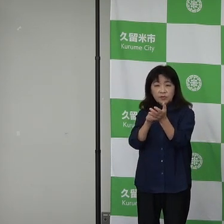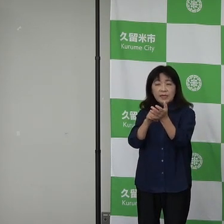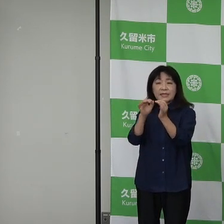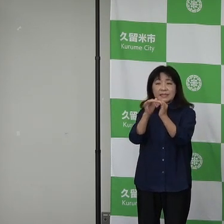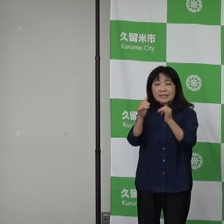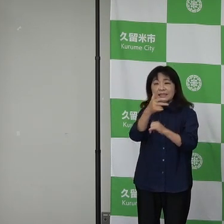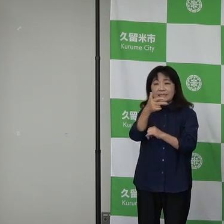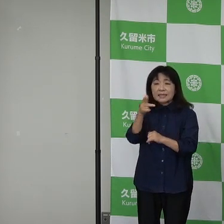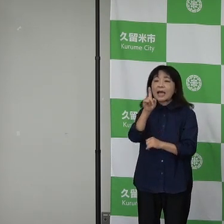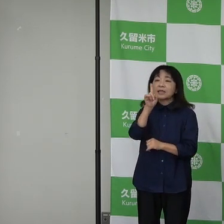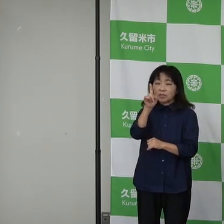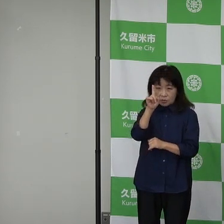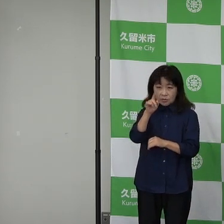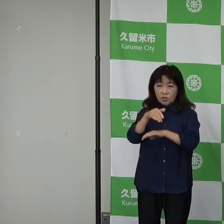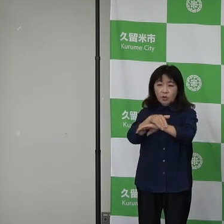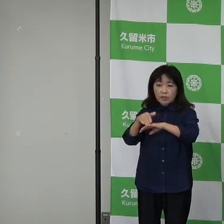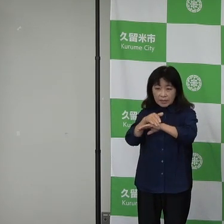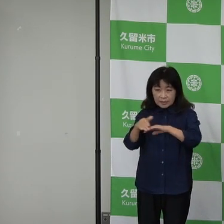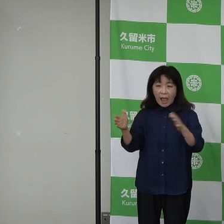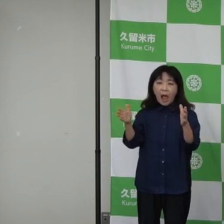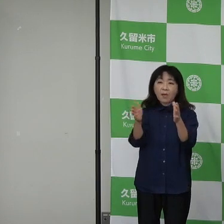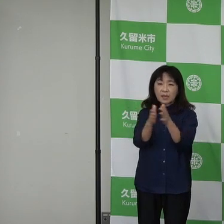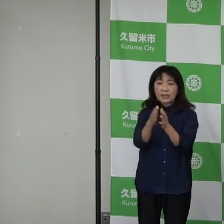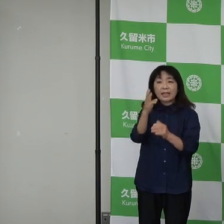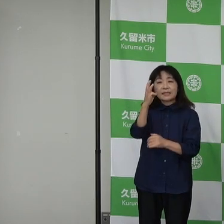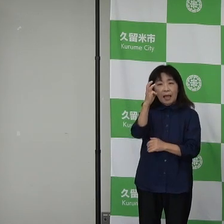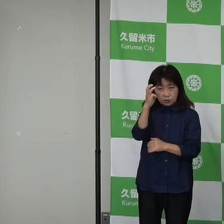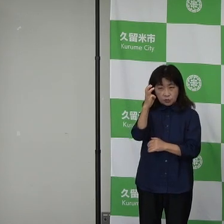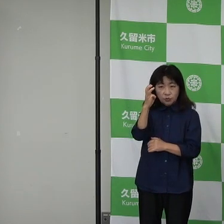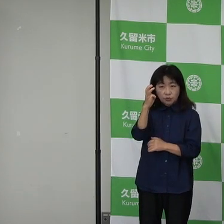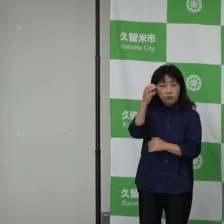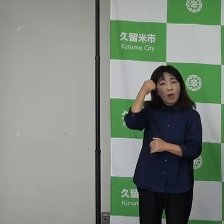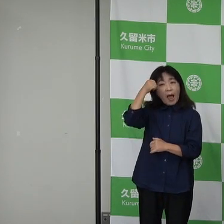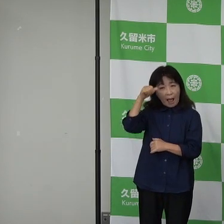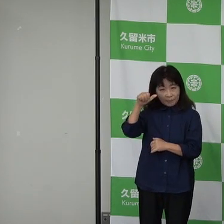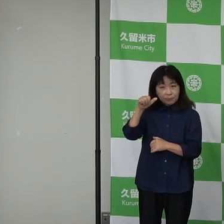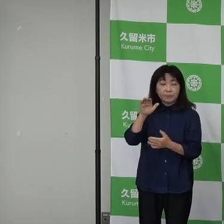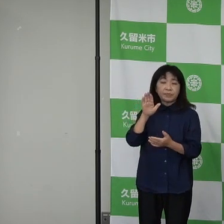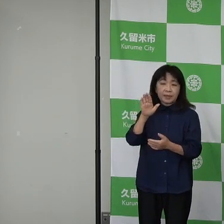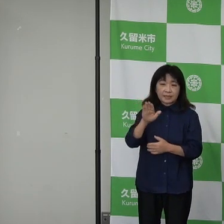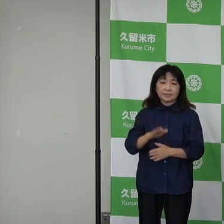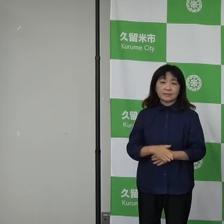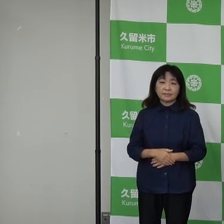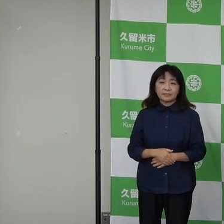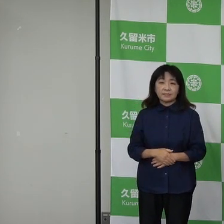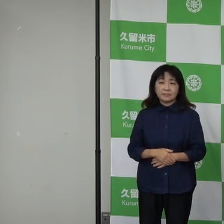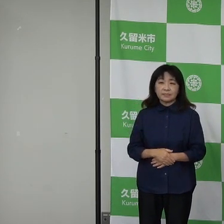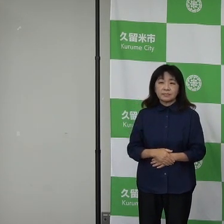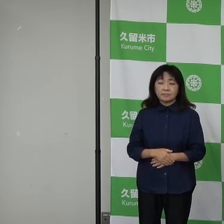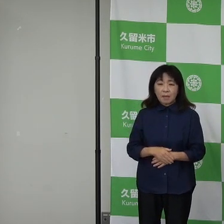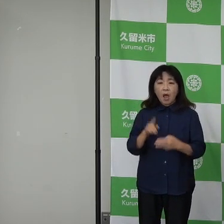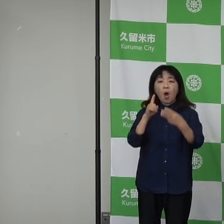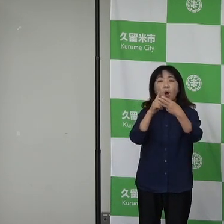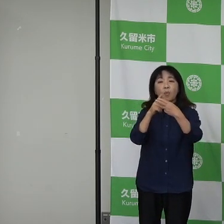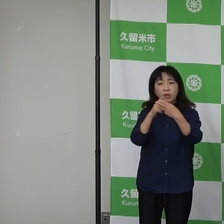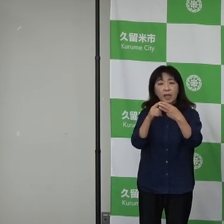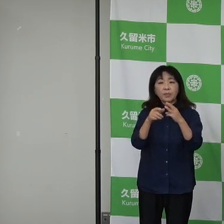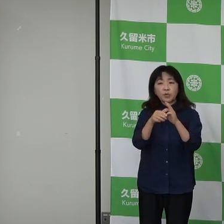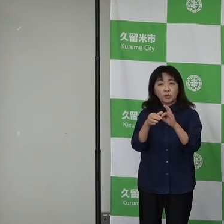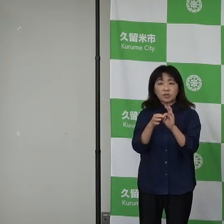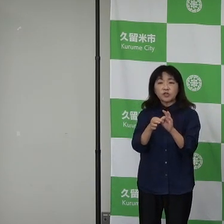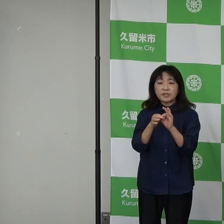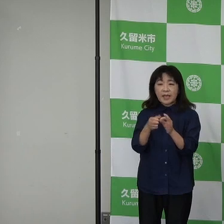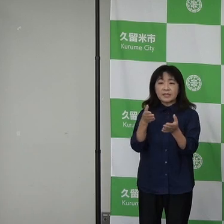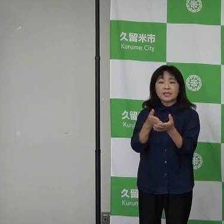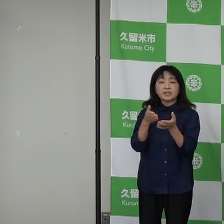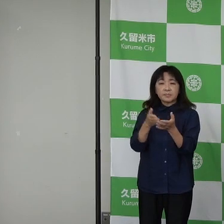案件を1件を予定しており、合計30議案になります。なお主な議案について今から